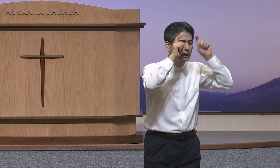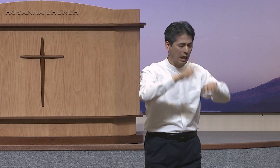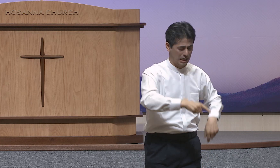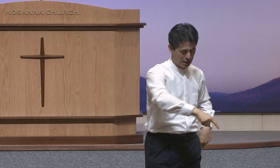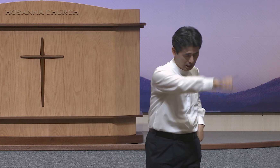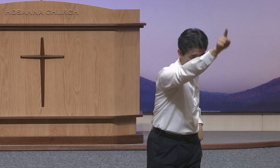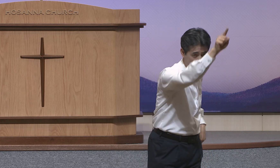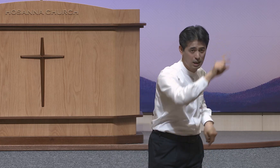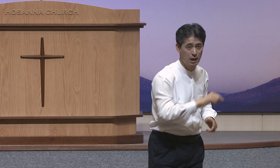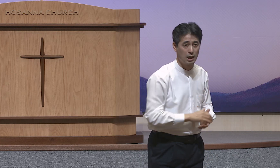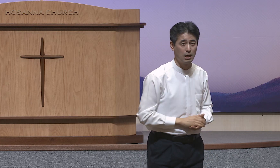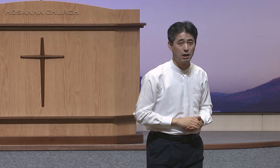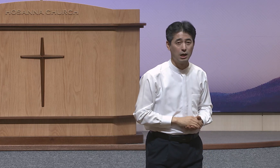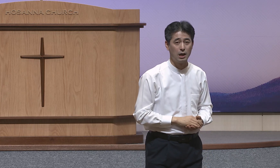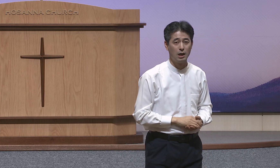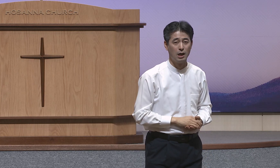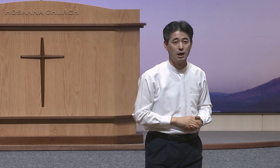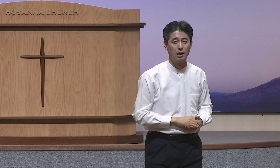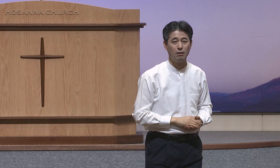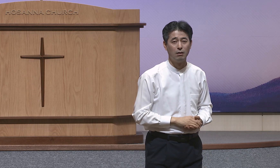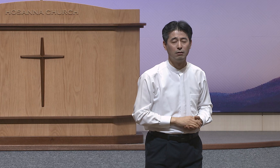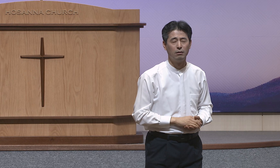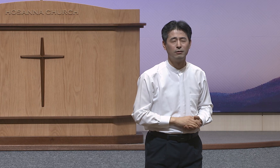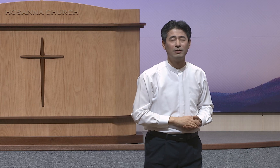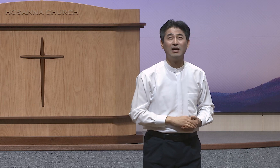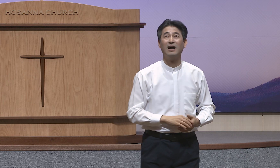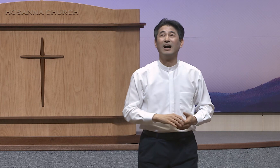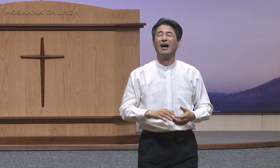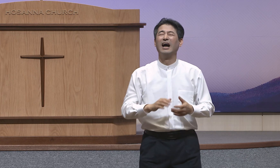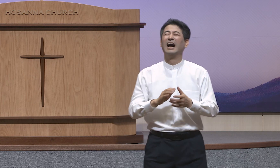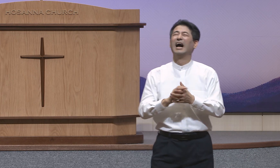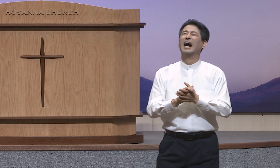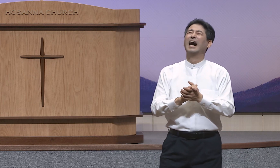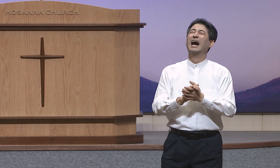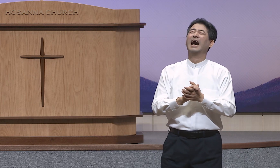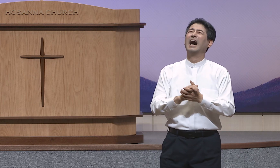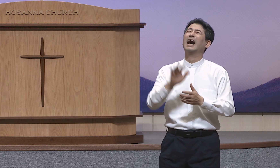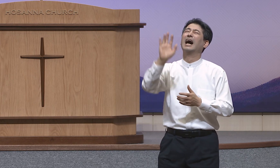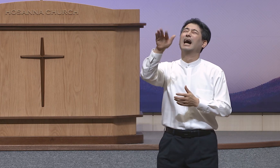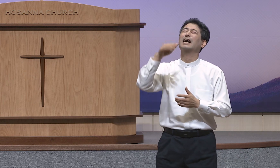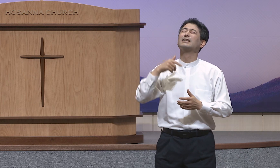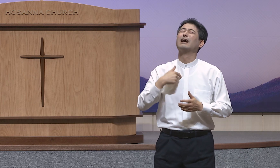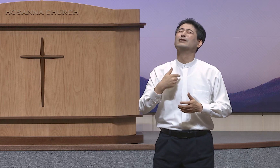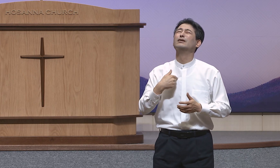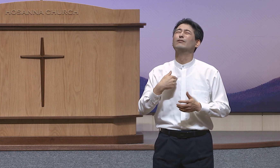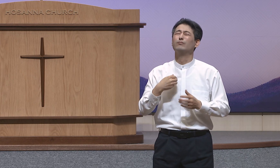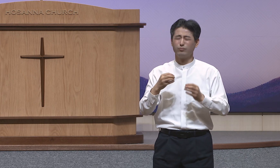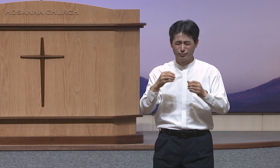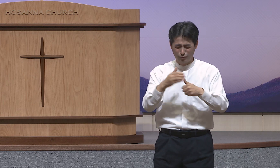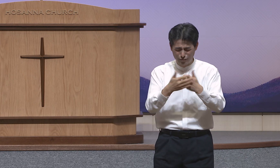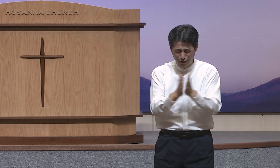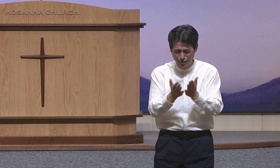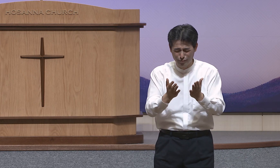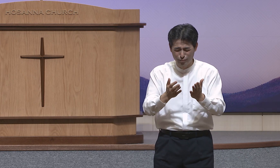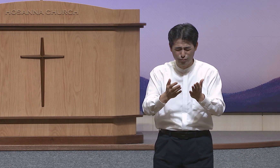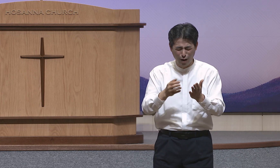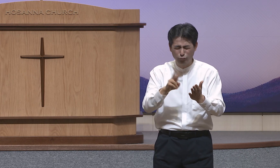구원하는 목회의 길을 가라 라는 말씀을 주셨습니다. 그래서 제가 하나님, 저는 사실